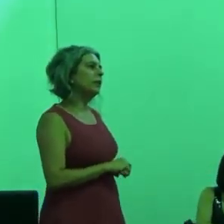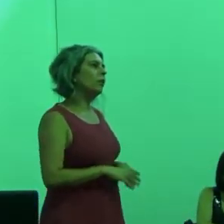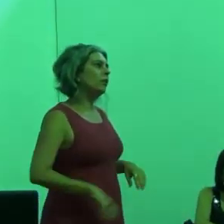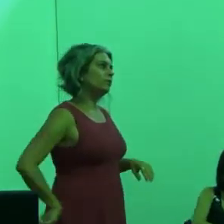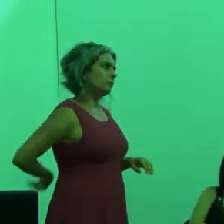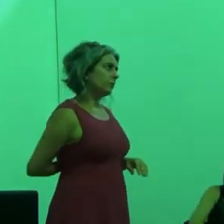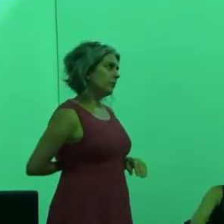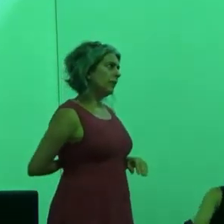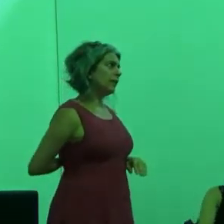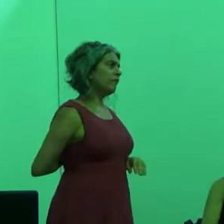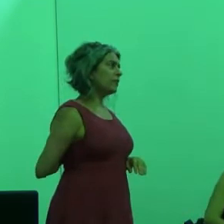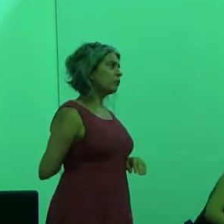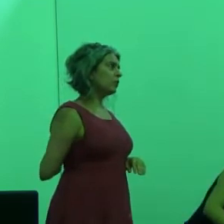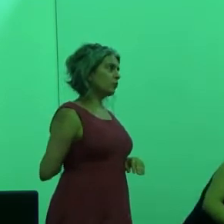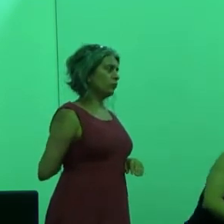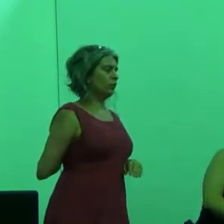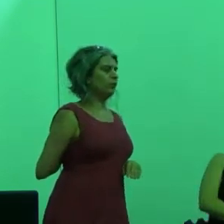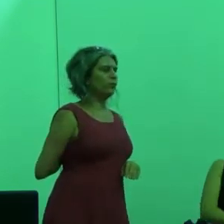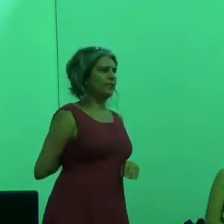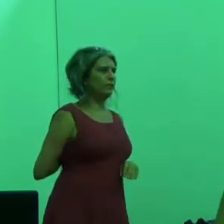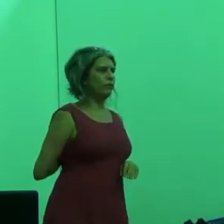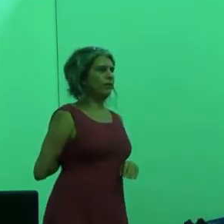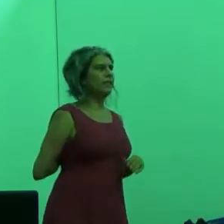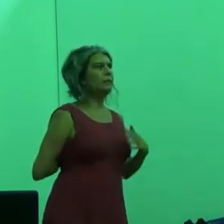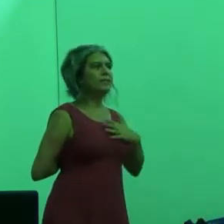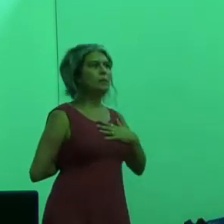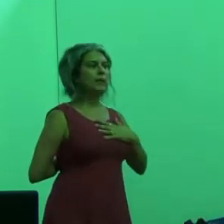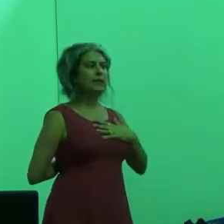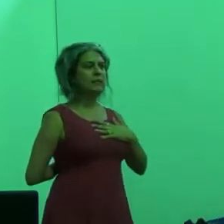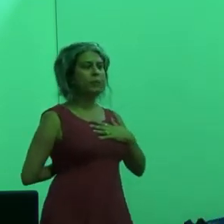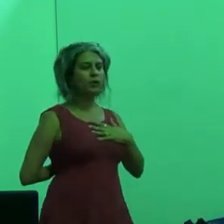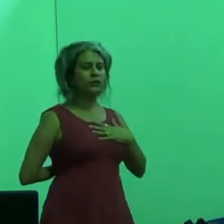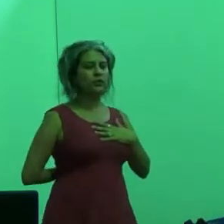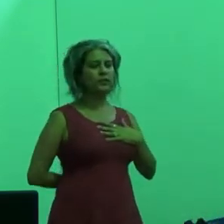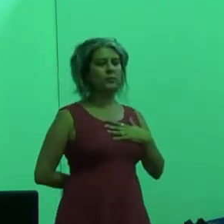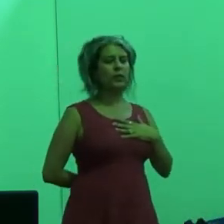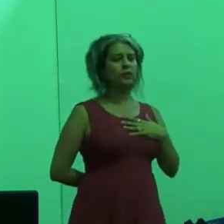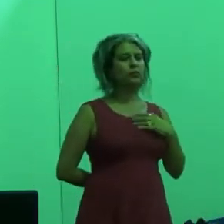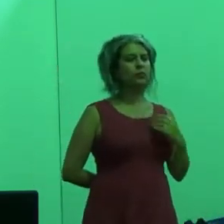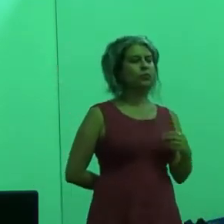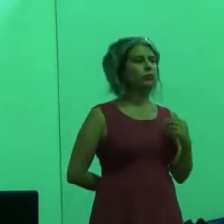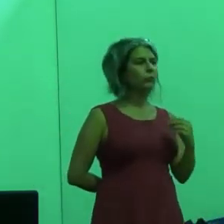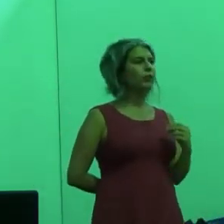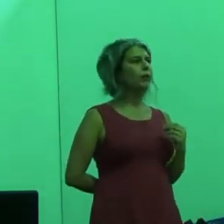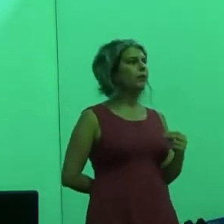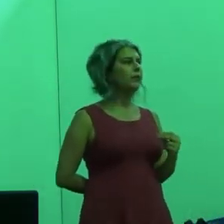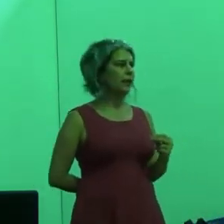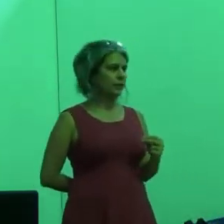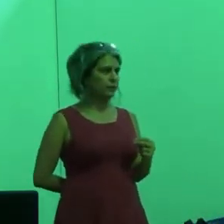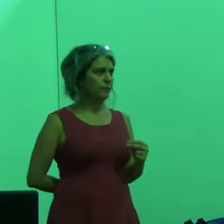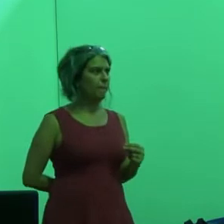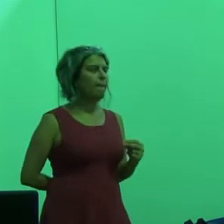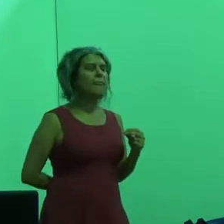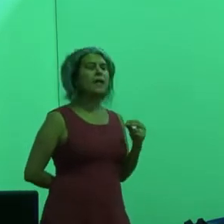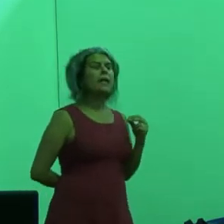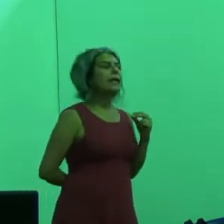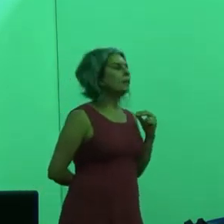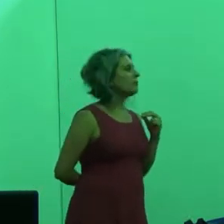Mounegaud, que faz um estudo que eu não vou desenvolver aqui, mas que me parece importantíssimo, que é de discussão sobre o que é o literário. Eu não sei se